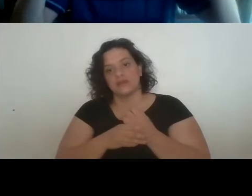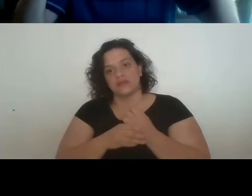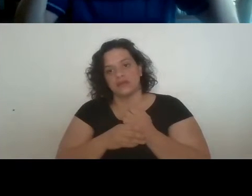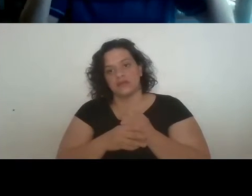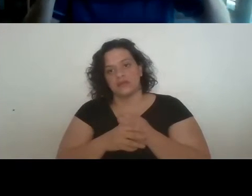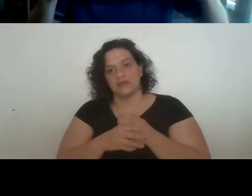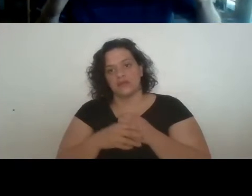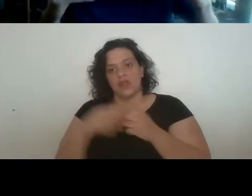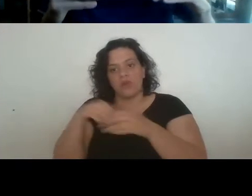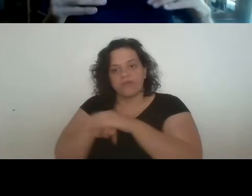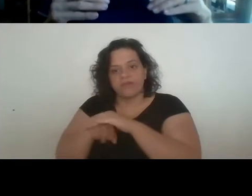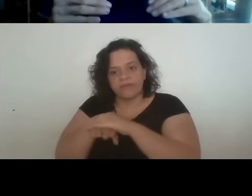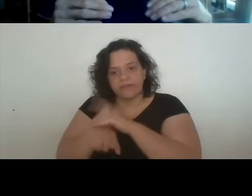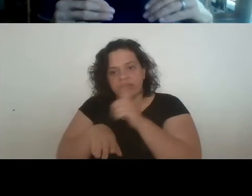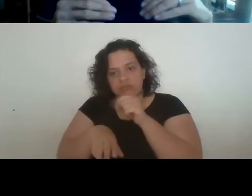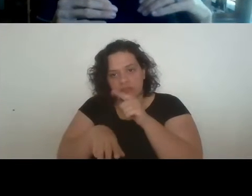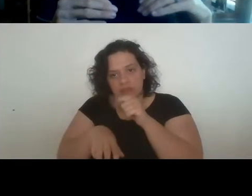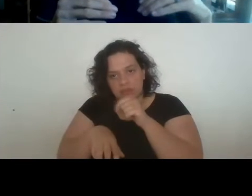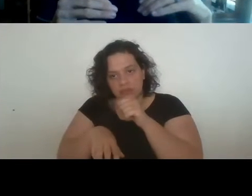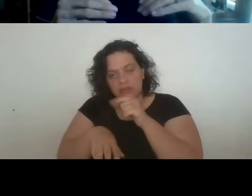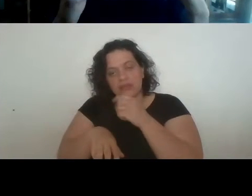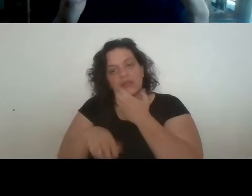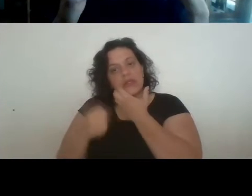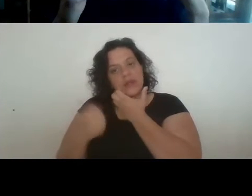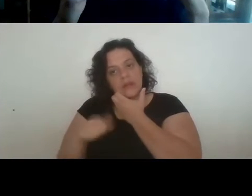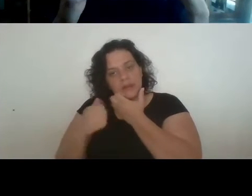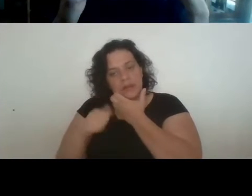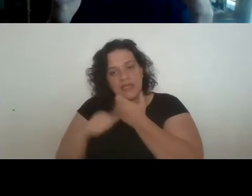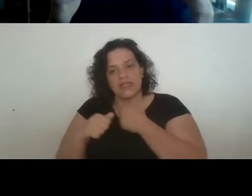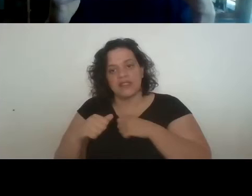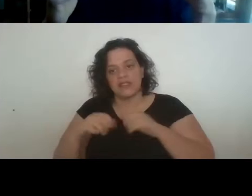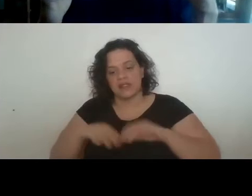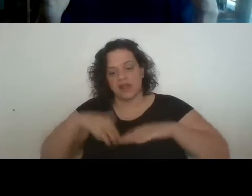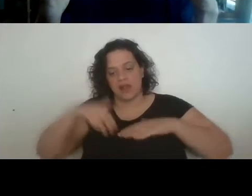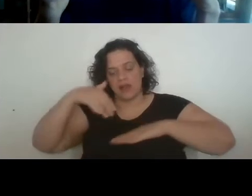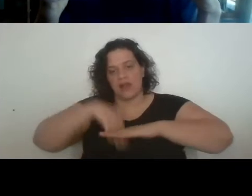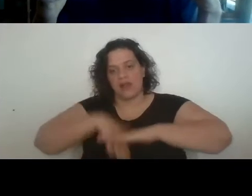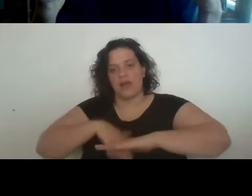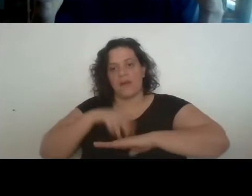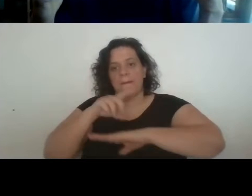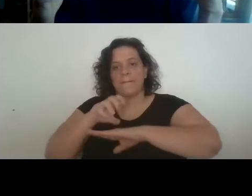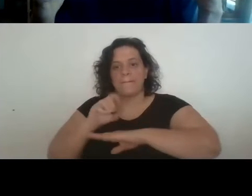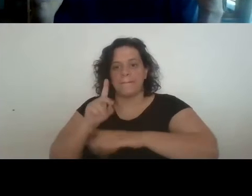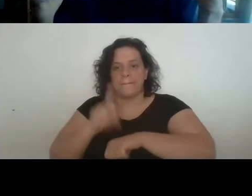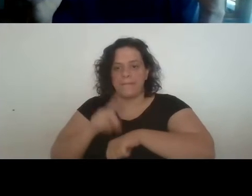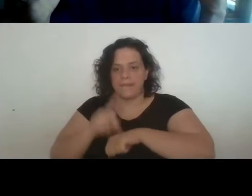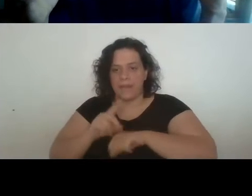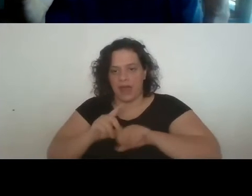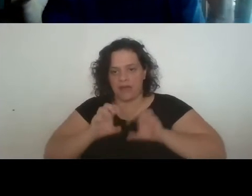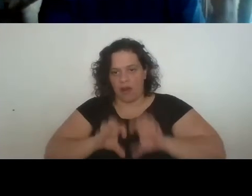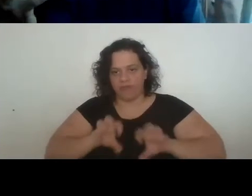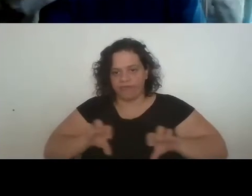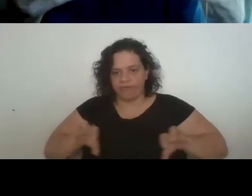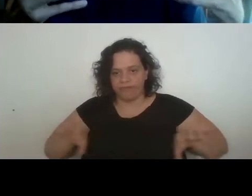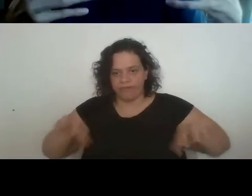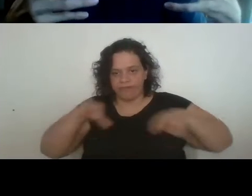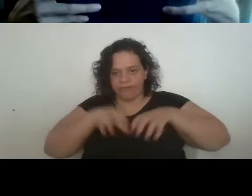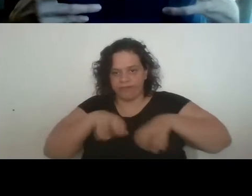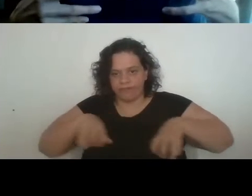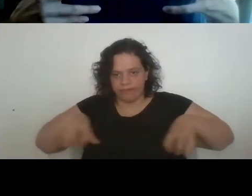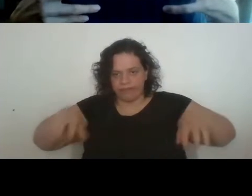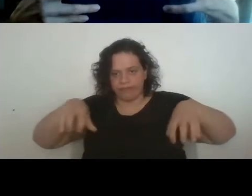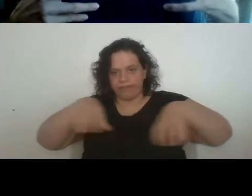preciso adicionar uma quantidade de pedra embaixo para fazer com que eu